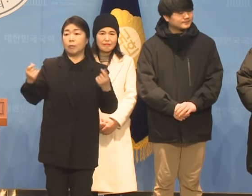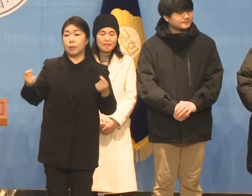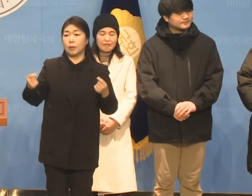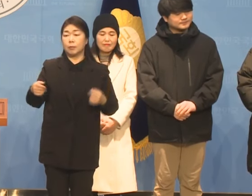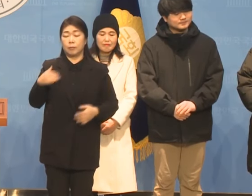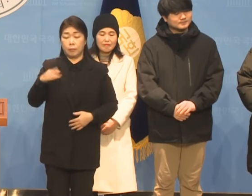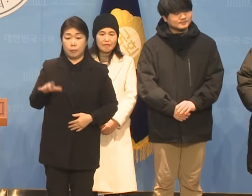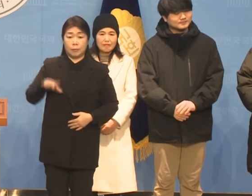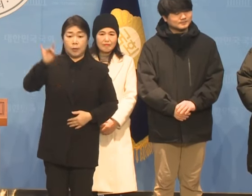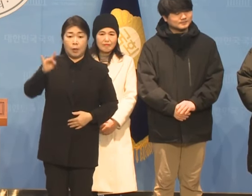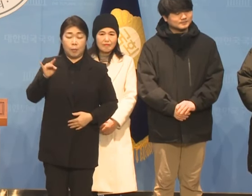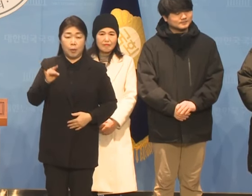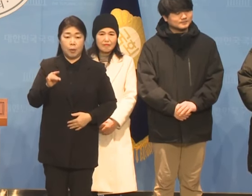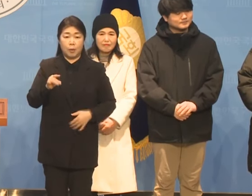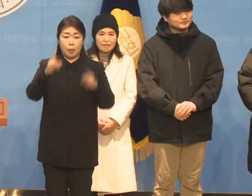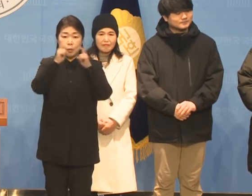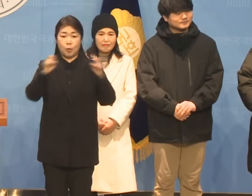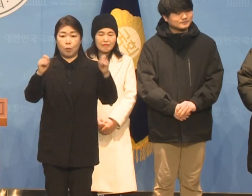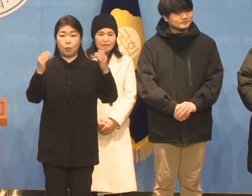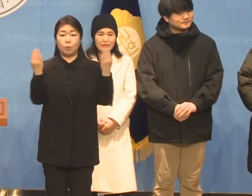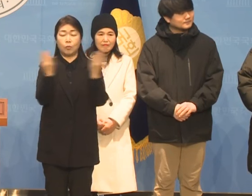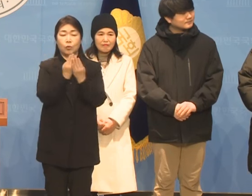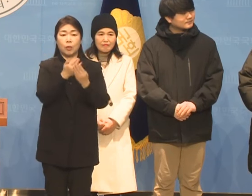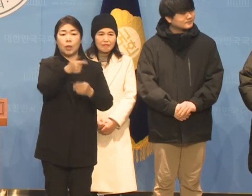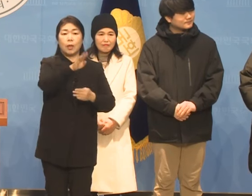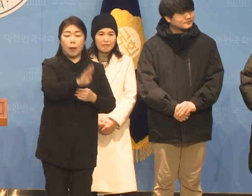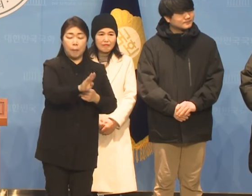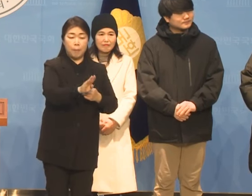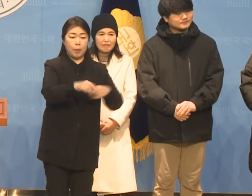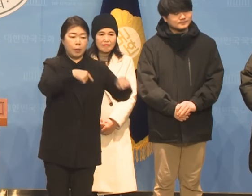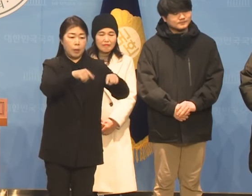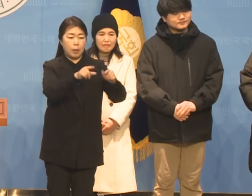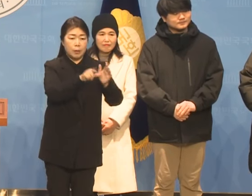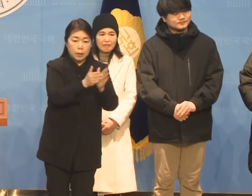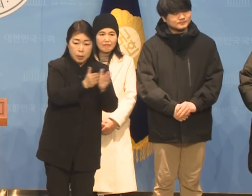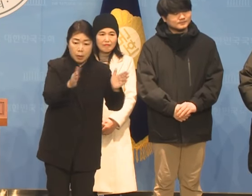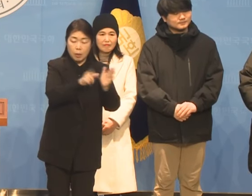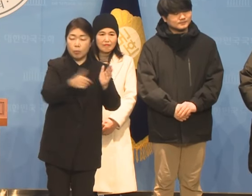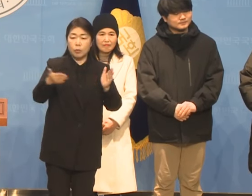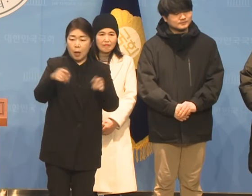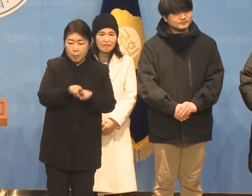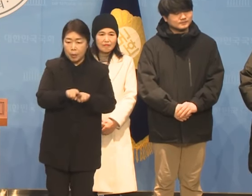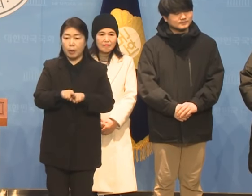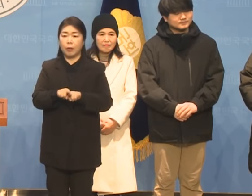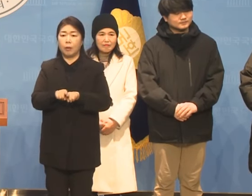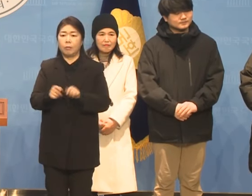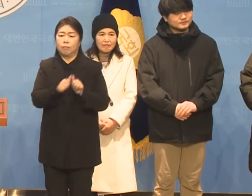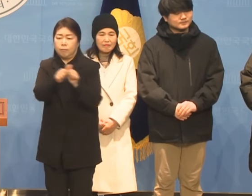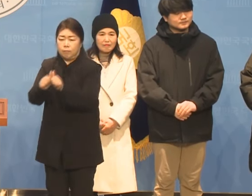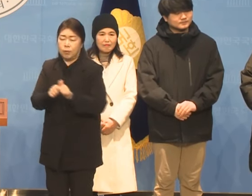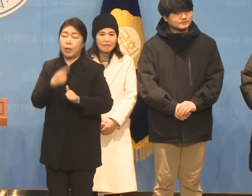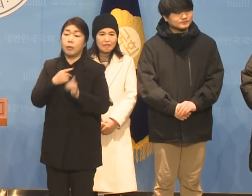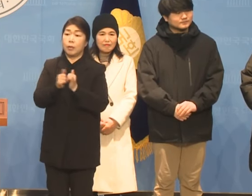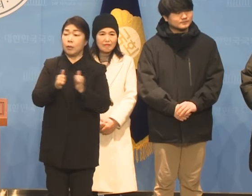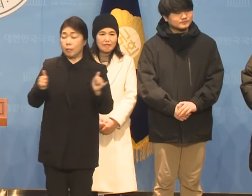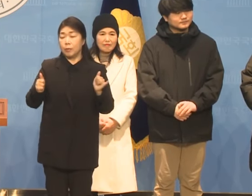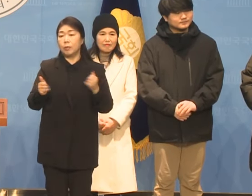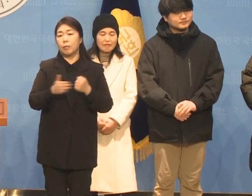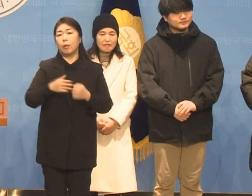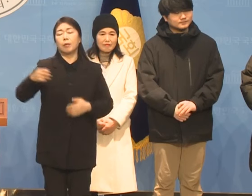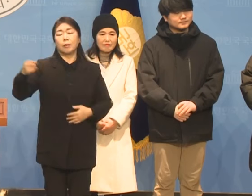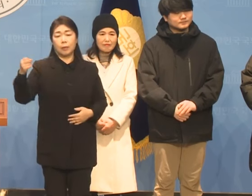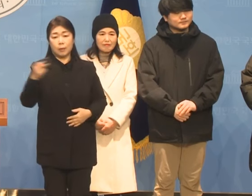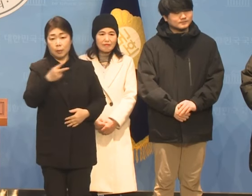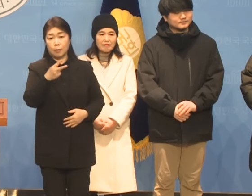제가 처음에 성북구 갑에서 원외지구당 위원장으로 있을 때부터 함께 동고동락해 오신 분들입니다. 다시 한번